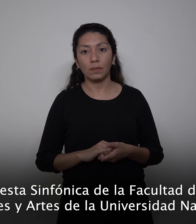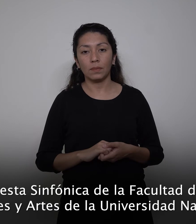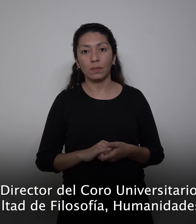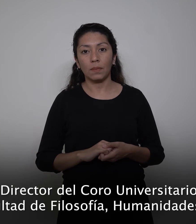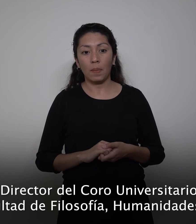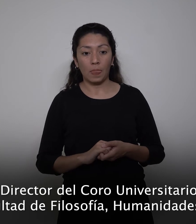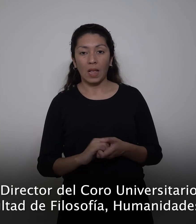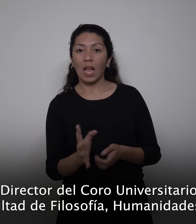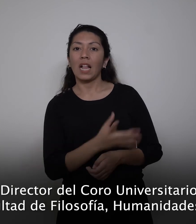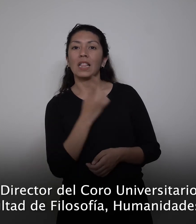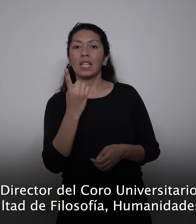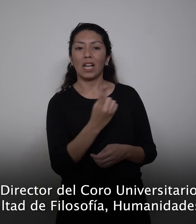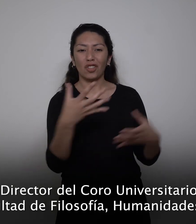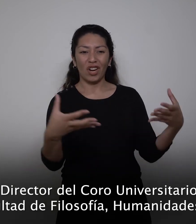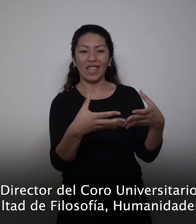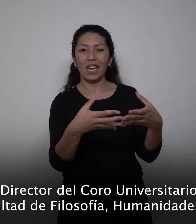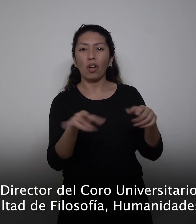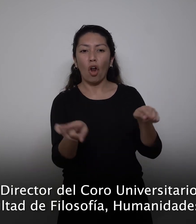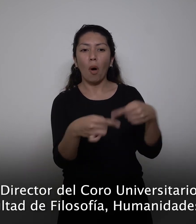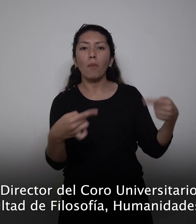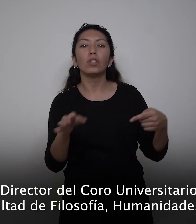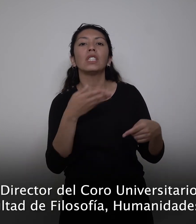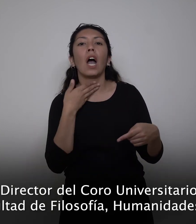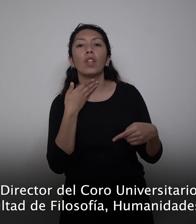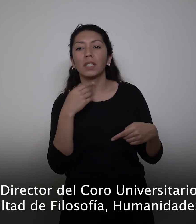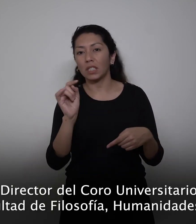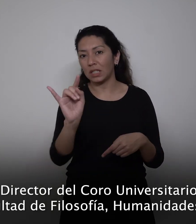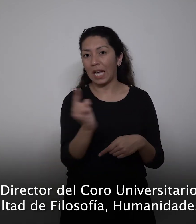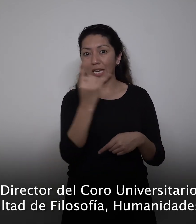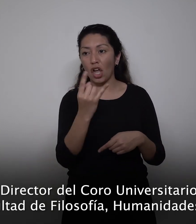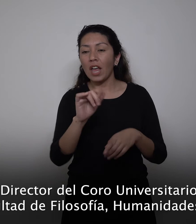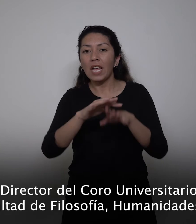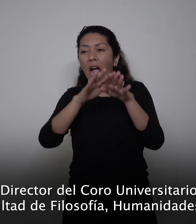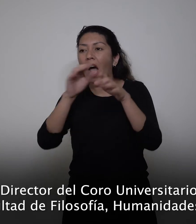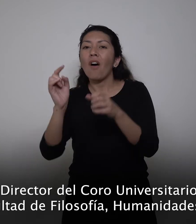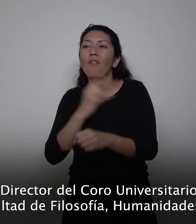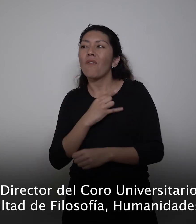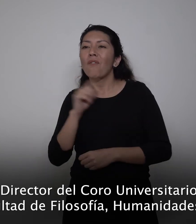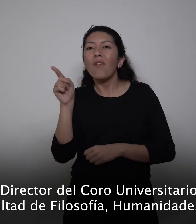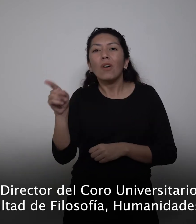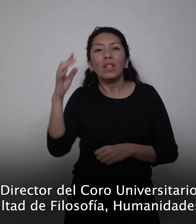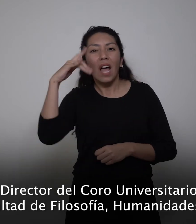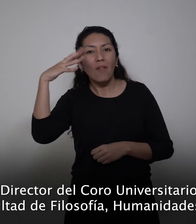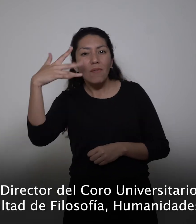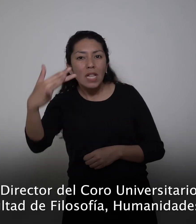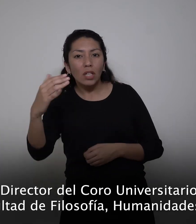director del coro universitario de la facultad de filosofía humanidades y artes